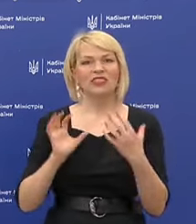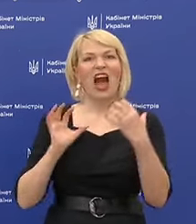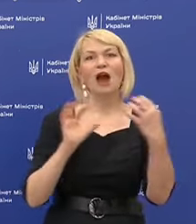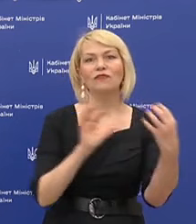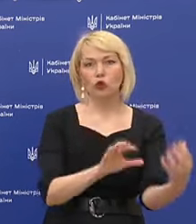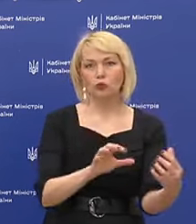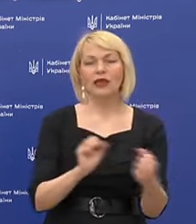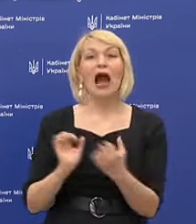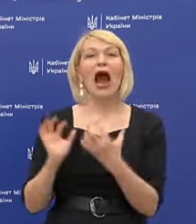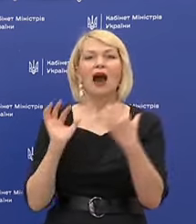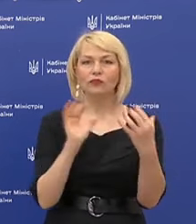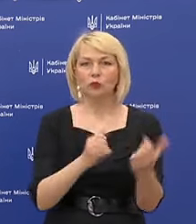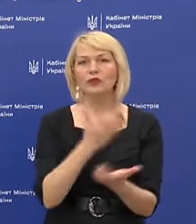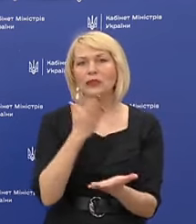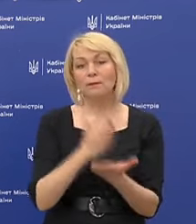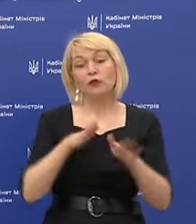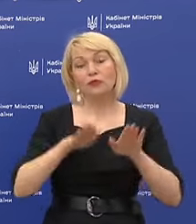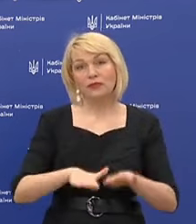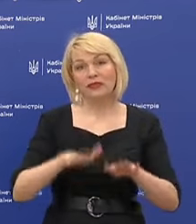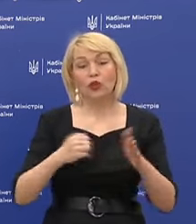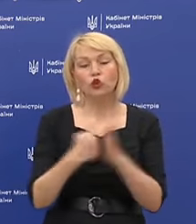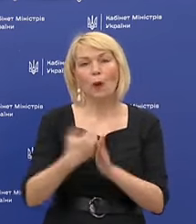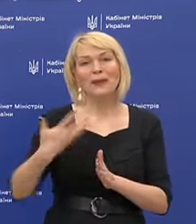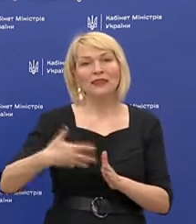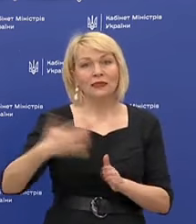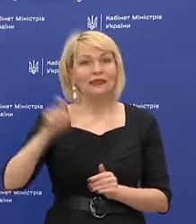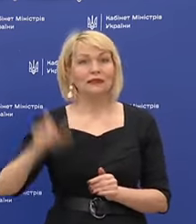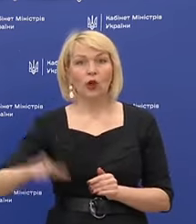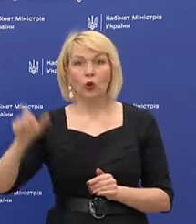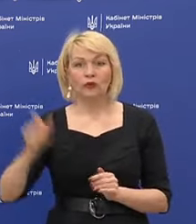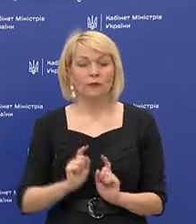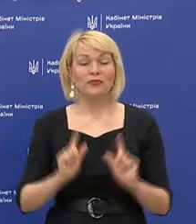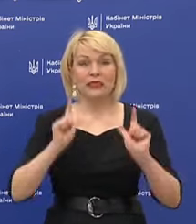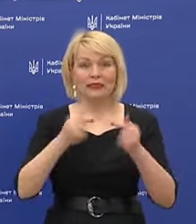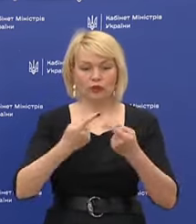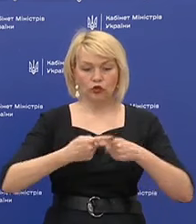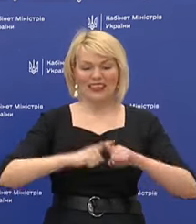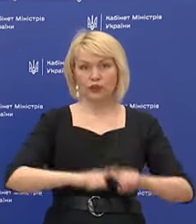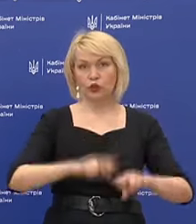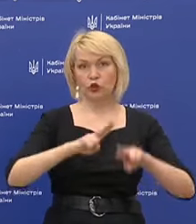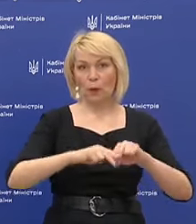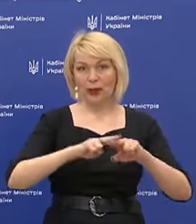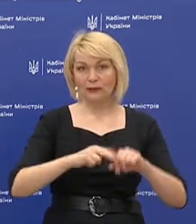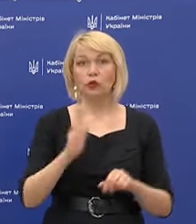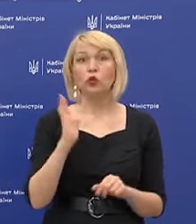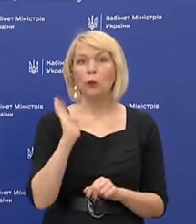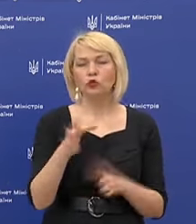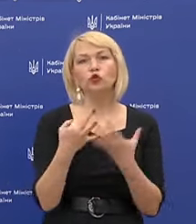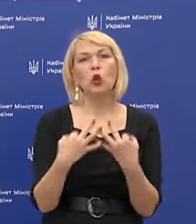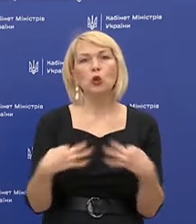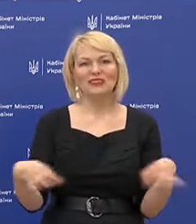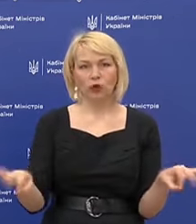автобусах. Автобуси мають місця до 50 осіб згідно технічного паспорту, тому будуть